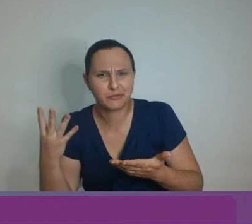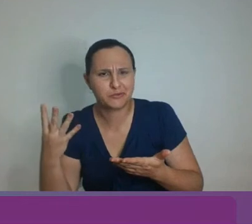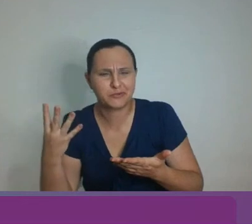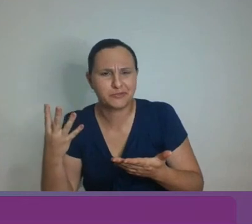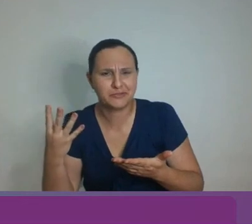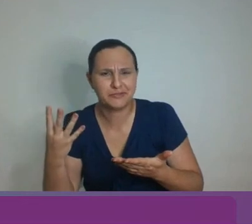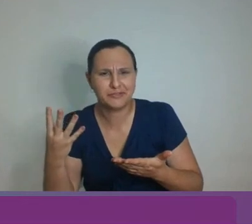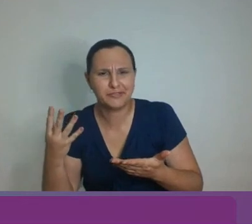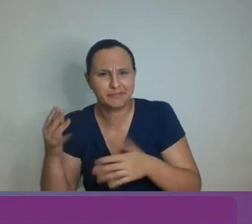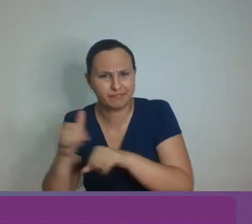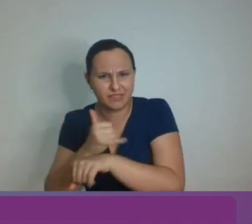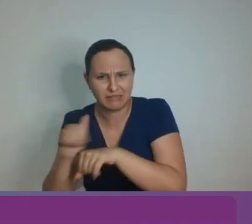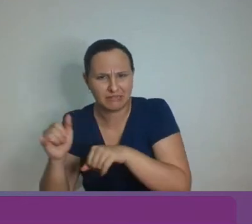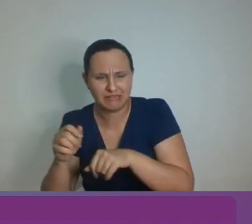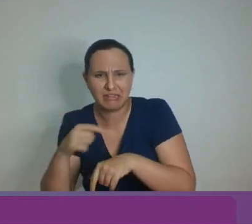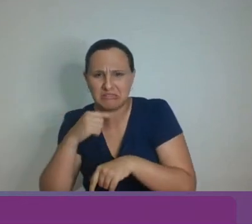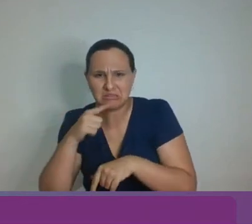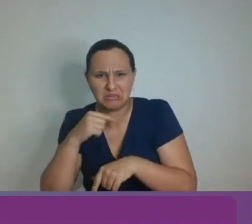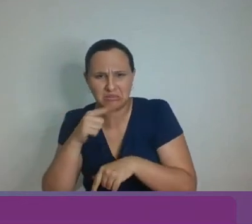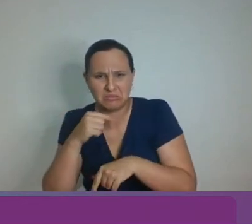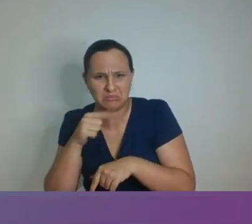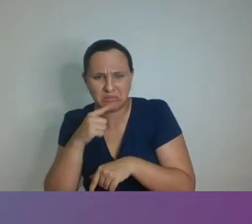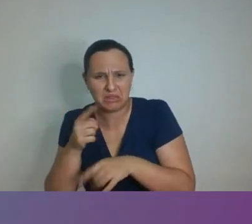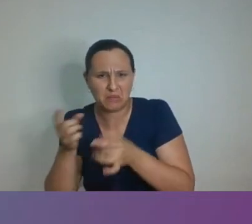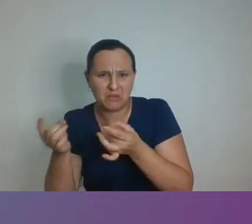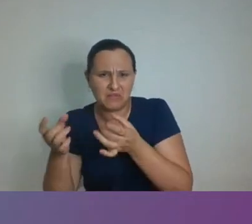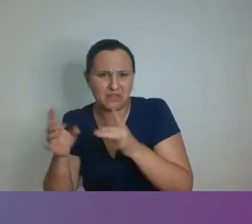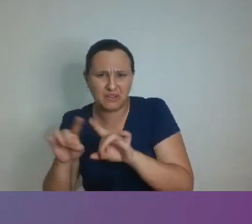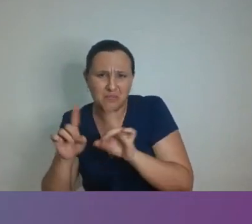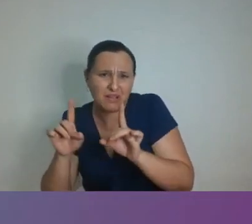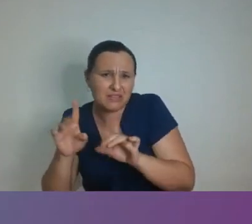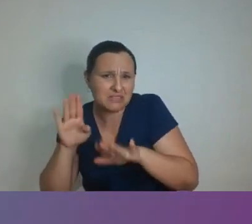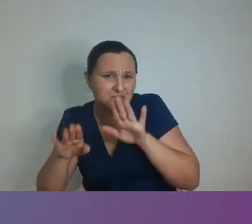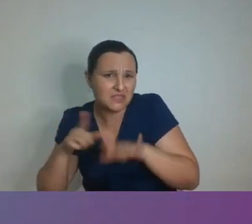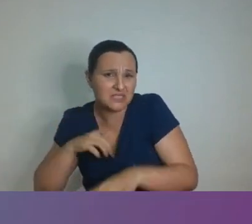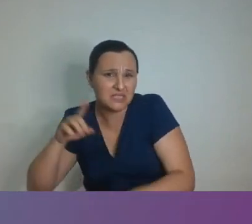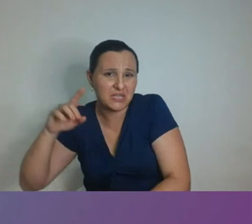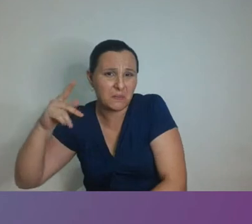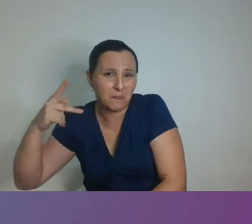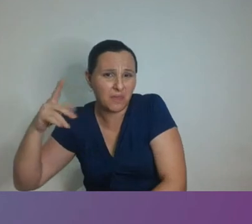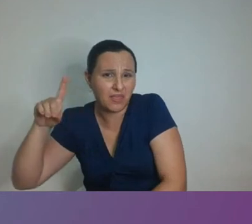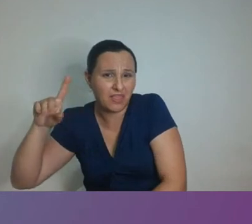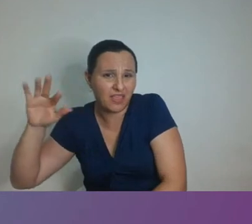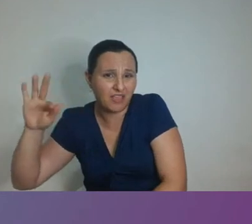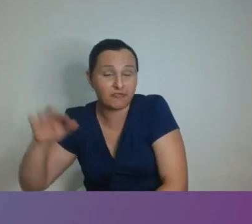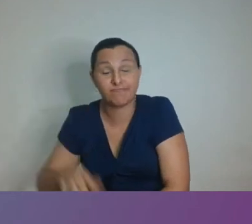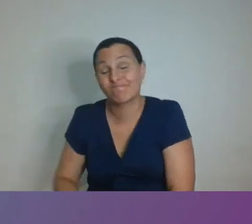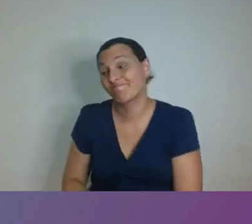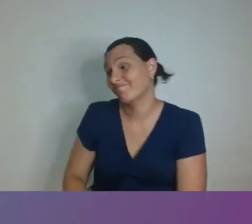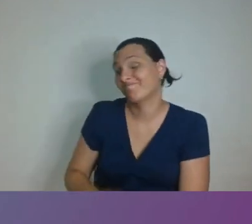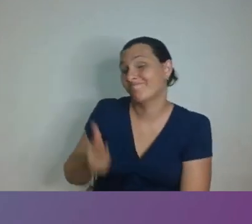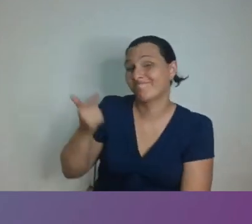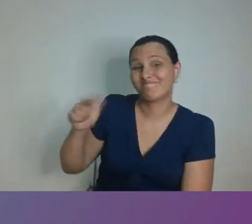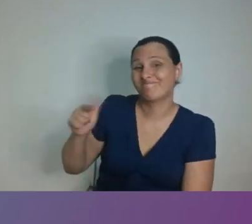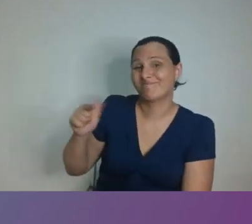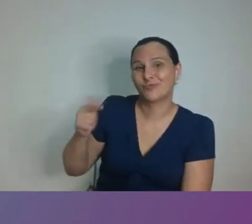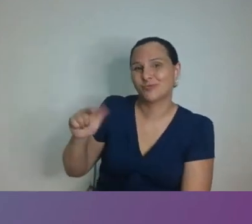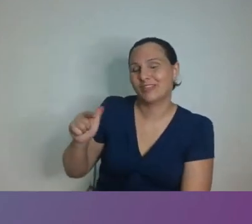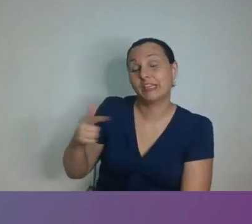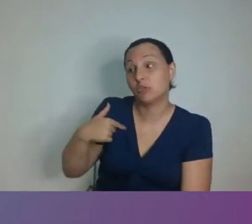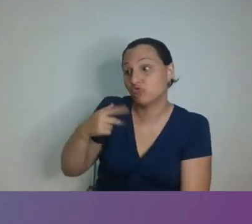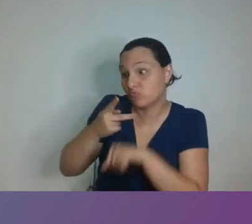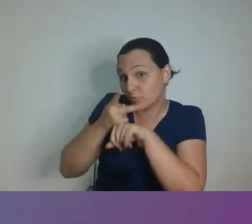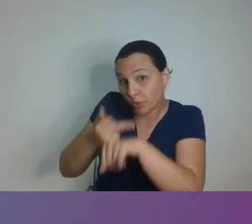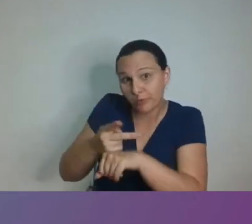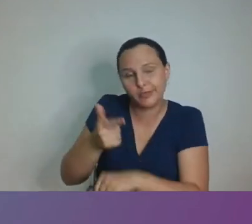tem, gente, esse livro em PDF. Infelizmente, não tem. É por isso que existe o curso Traduz Aí. Todos os alunos do